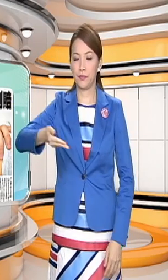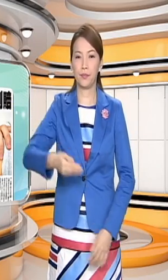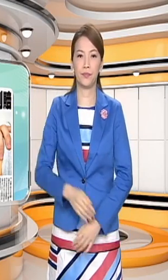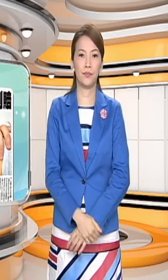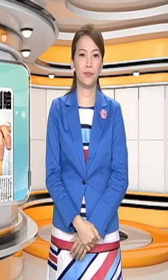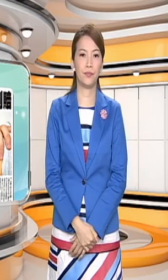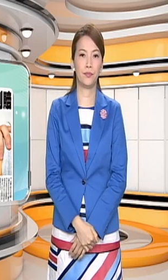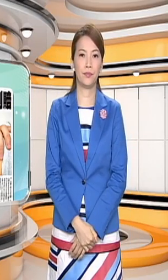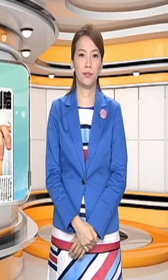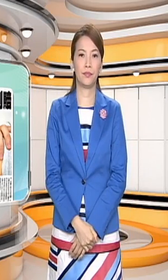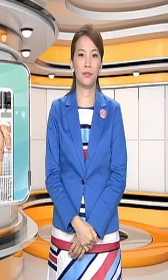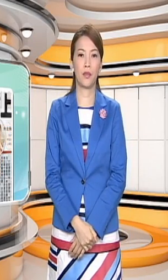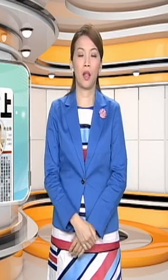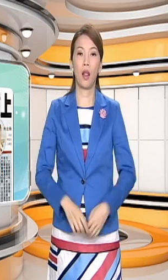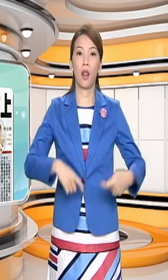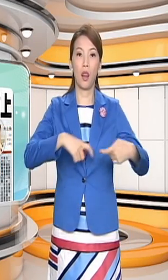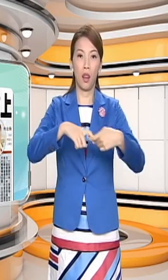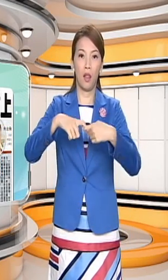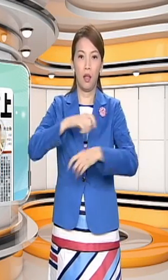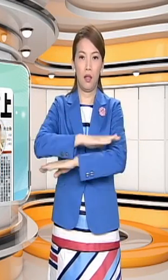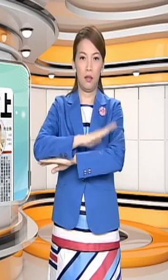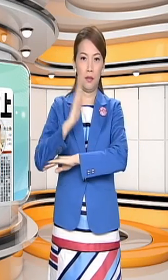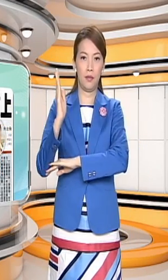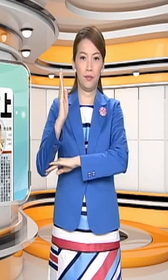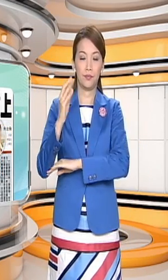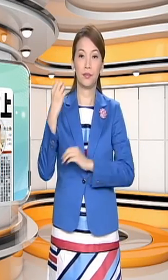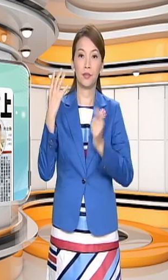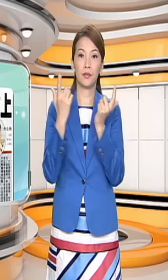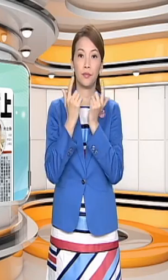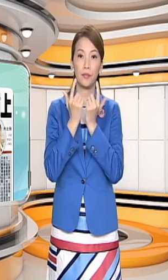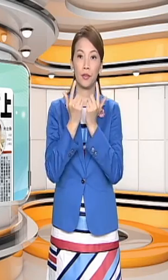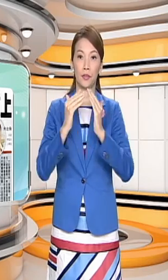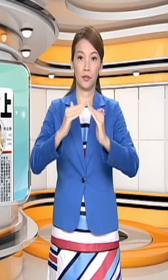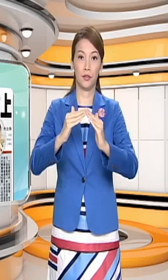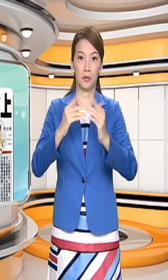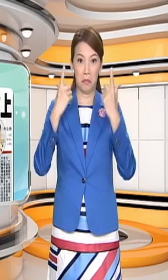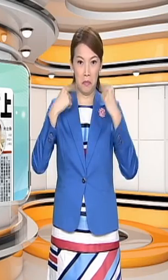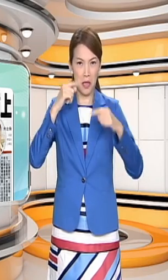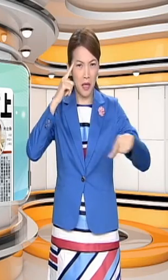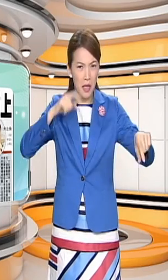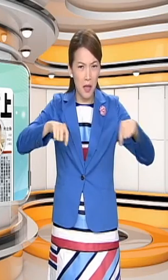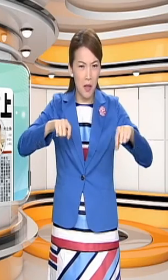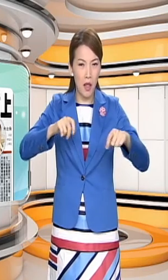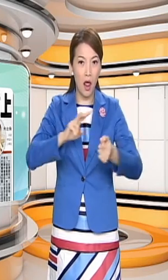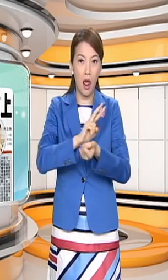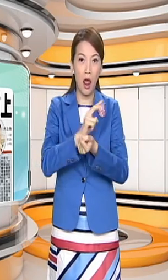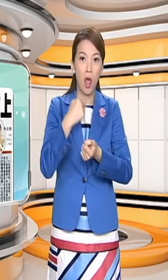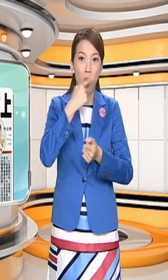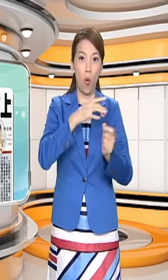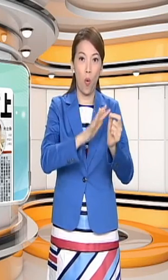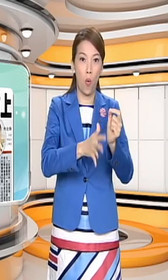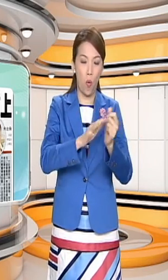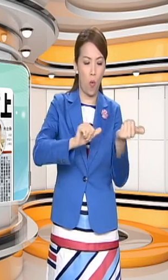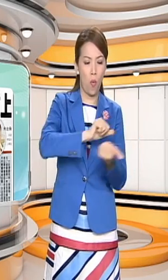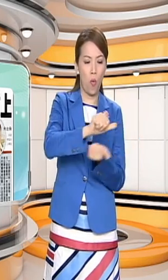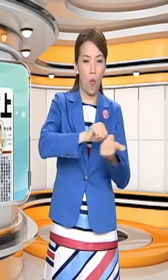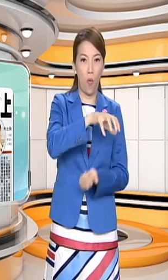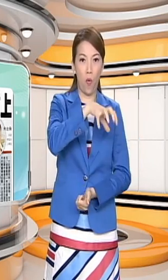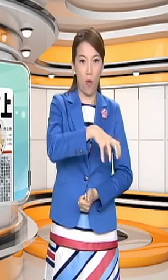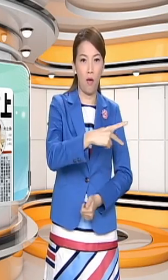再来看到的是联合报，新北市原本打算出借林口国中的操场给台北